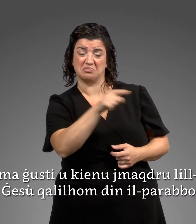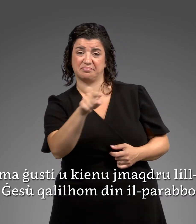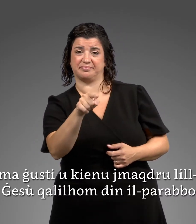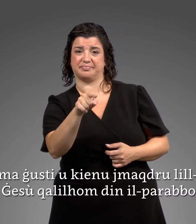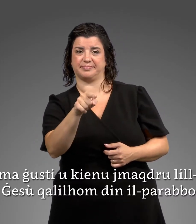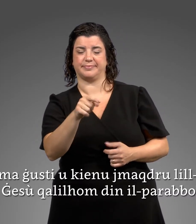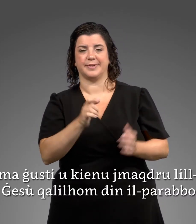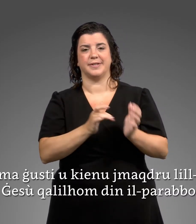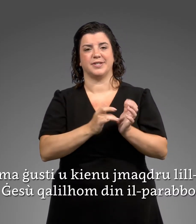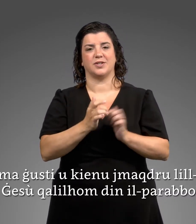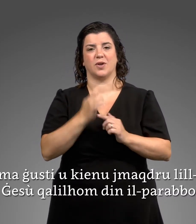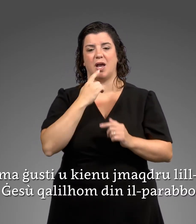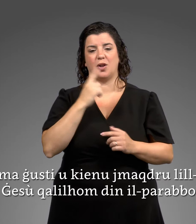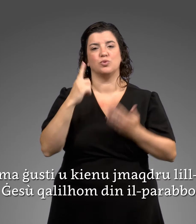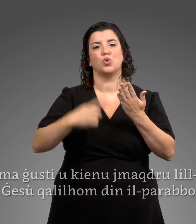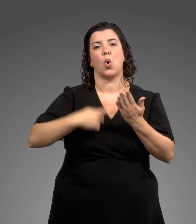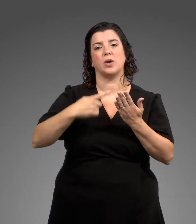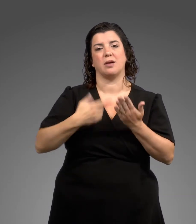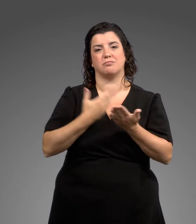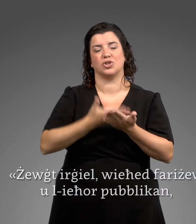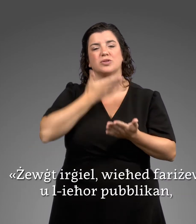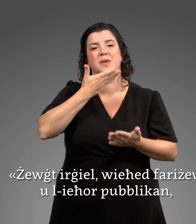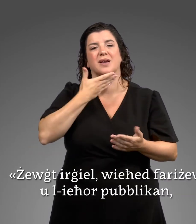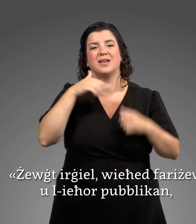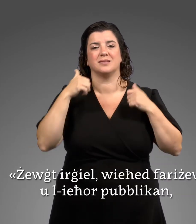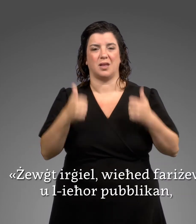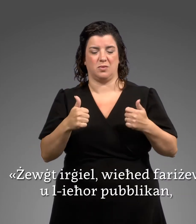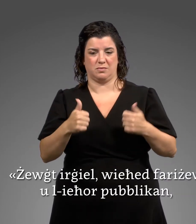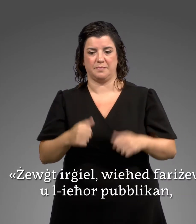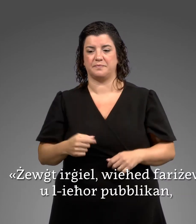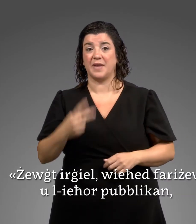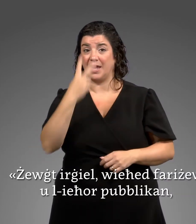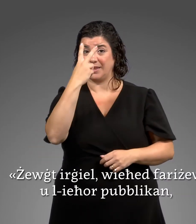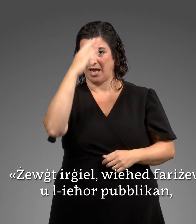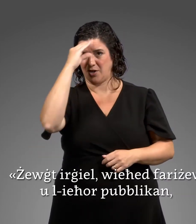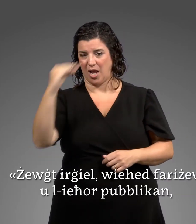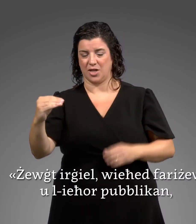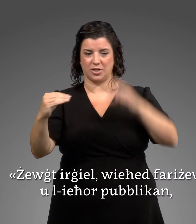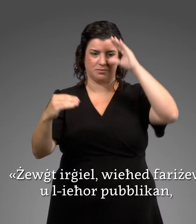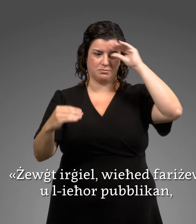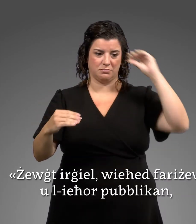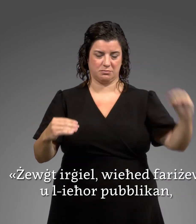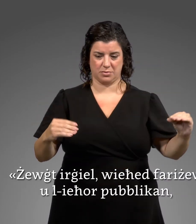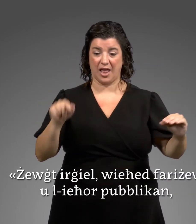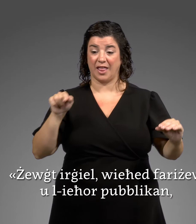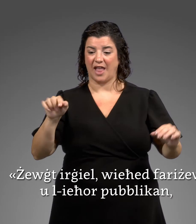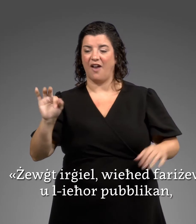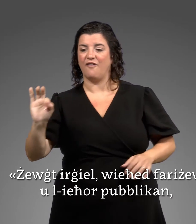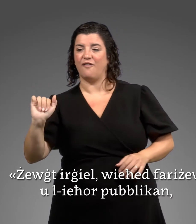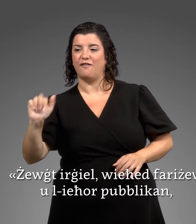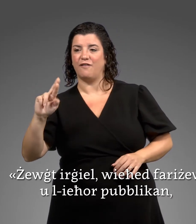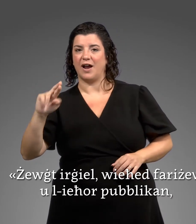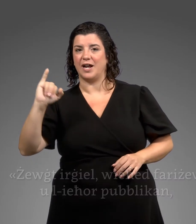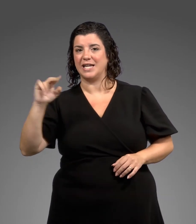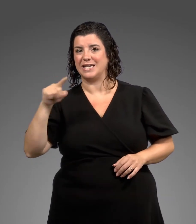Għesu Għal il-lom din l-parabbola Zew xtirġil U jħt fari zew U liħor